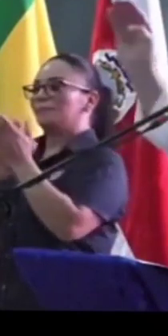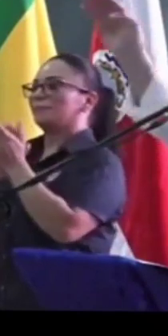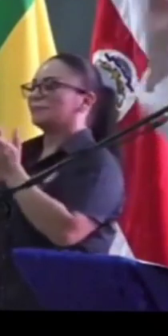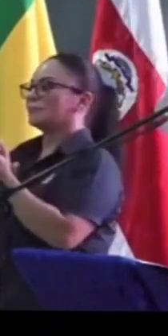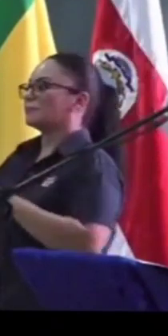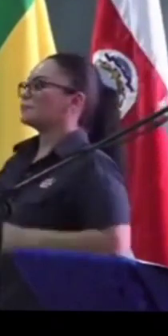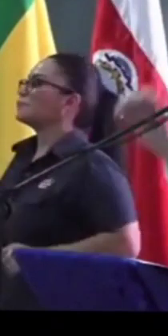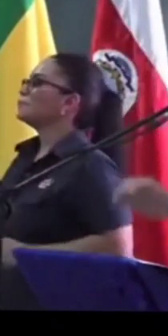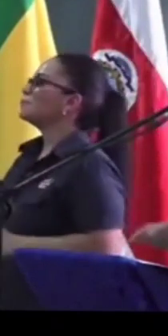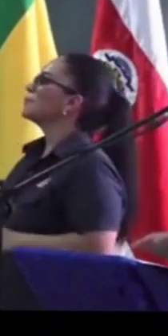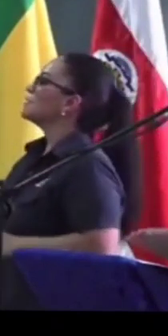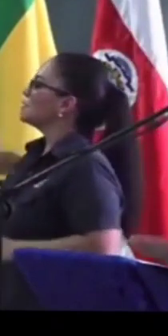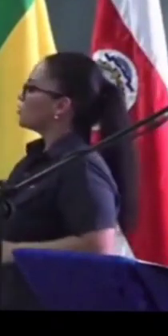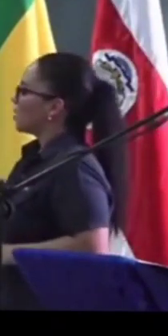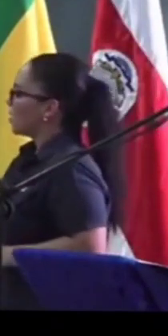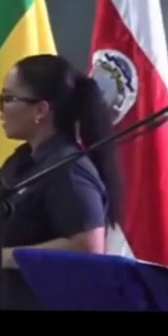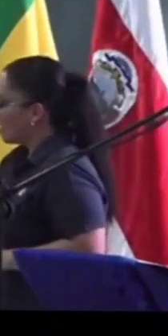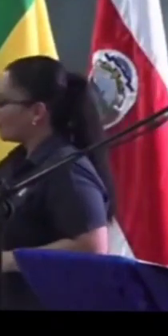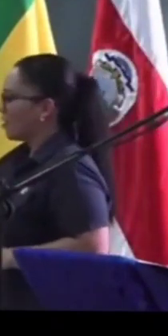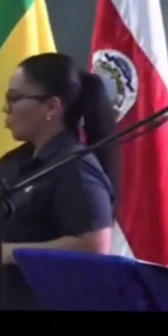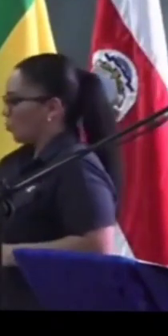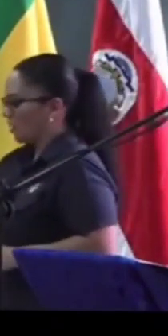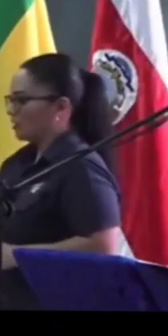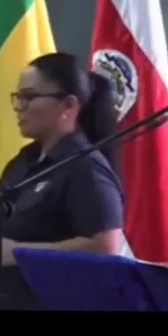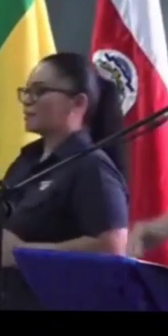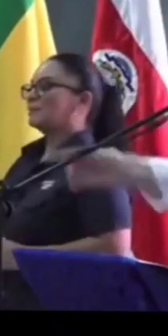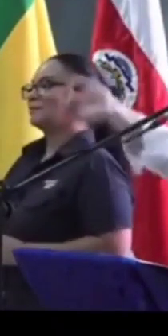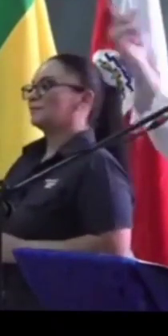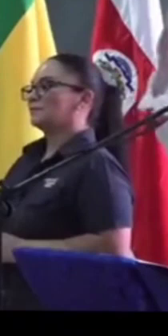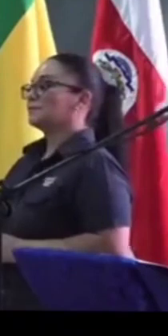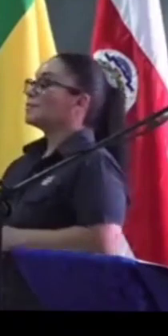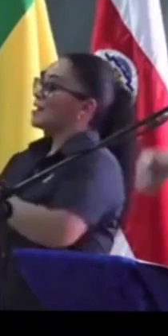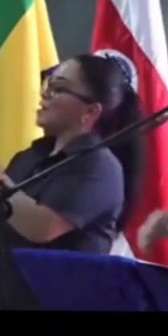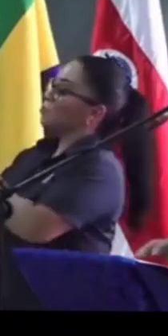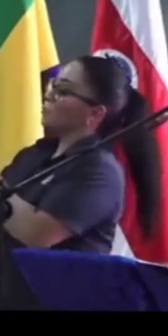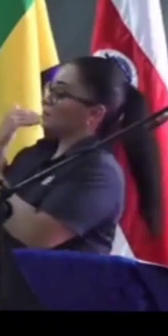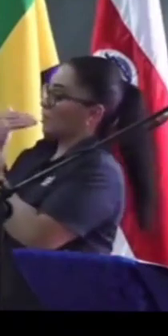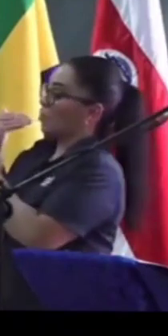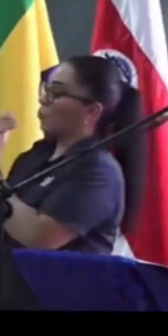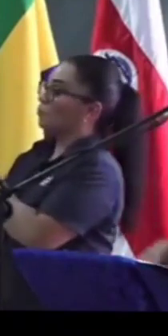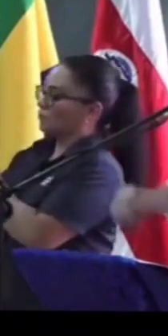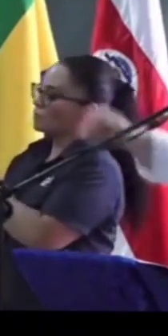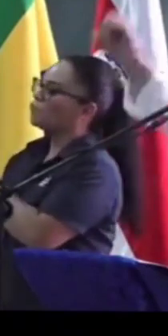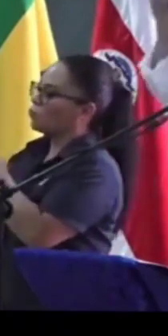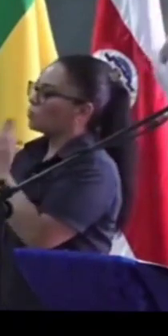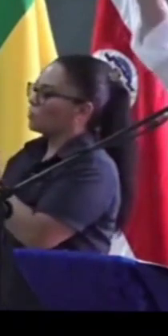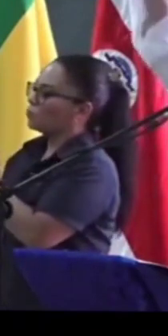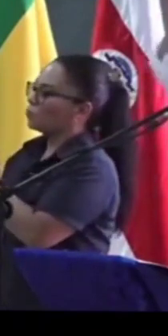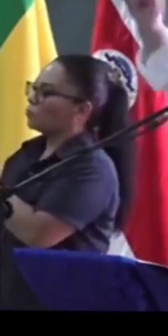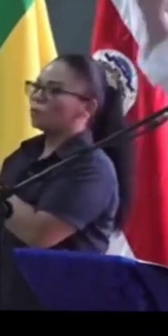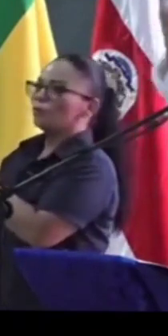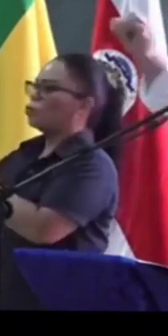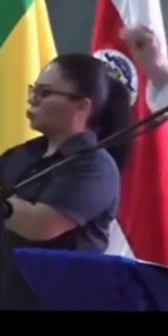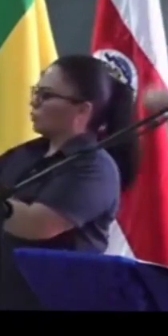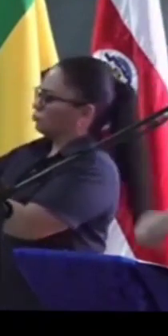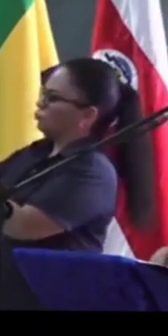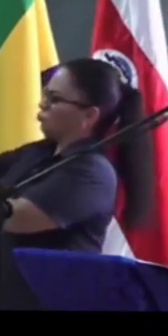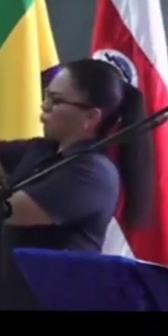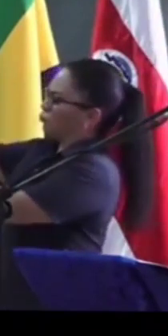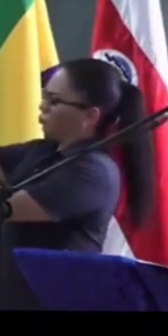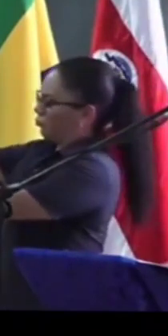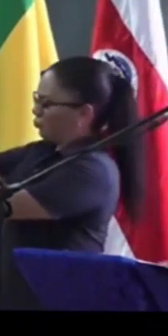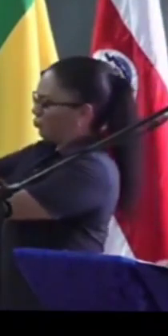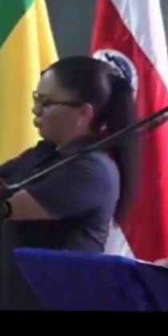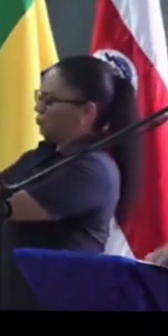y señor alcalde Don Walter el año pasado nos reunimos y usted me mandó así la lista de